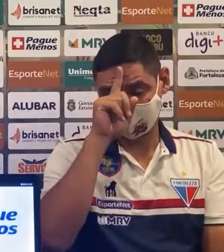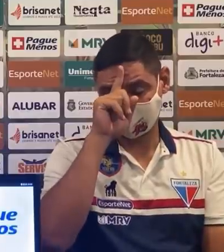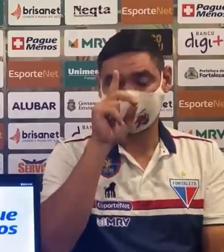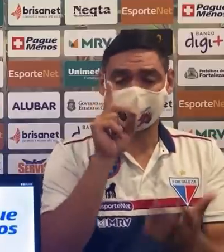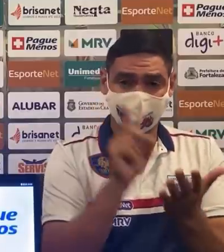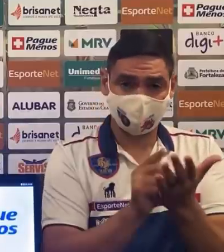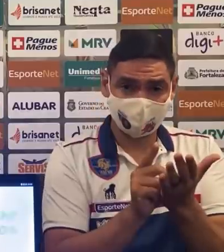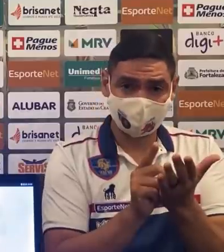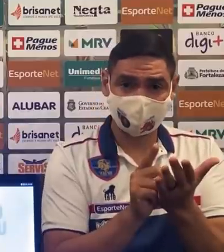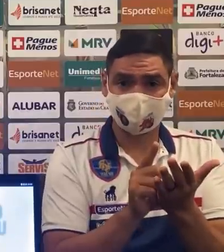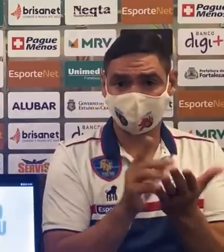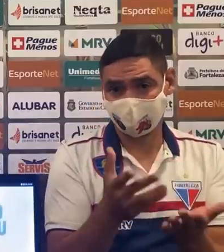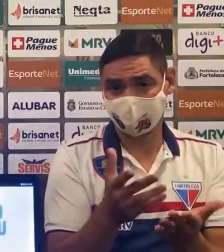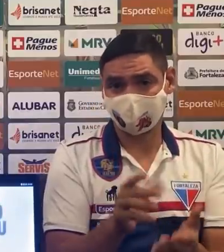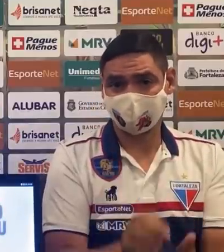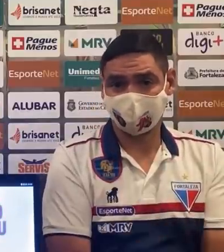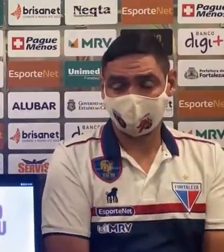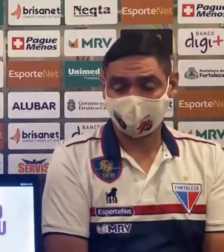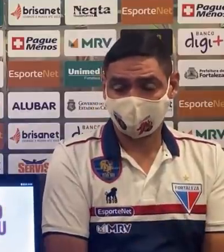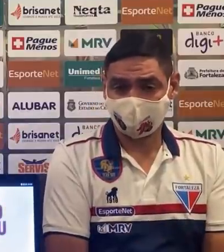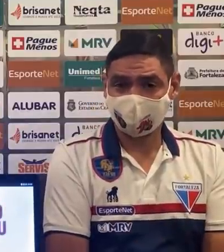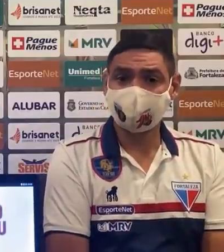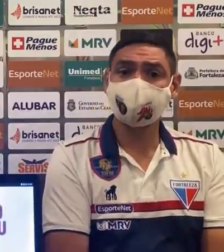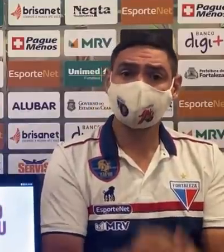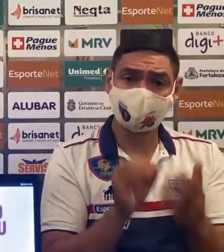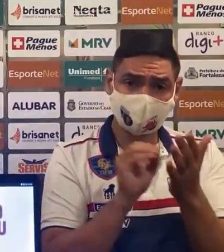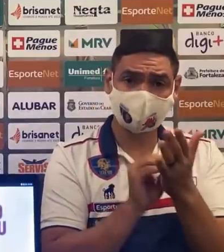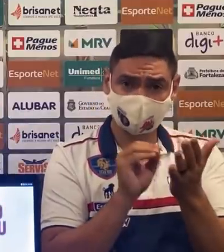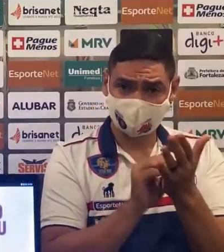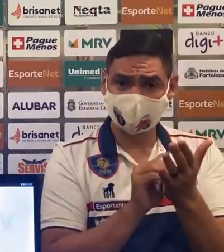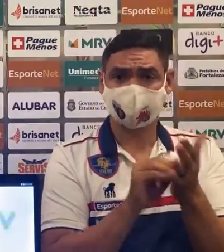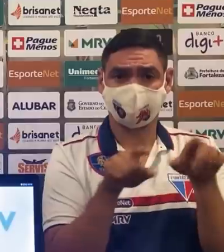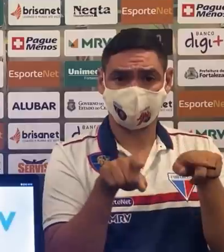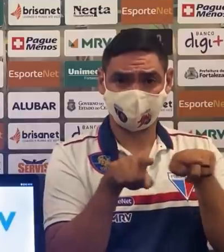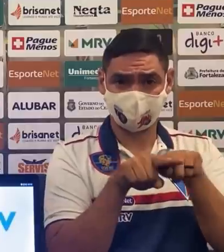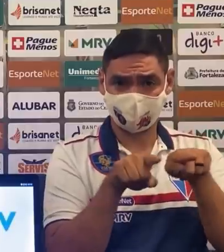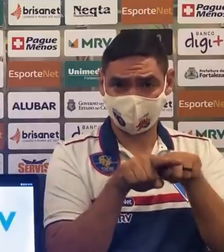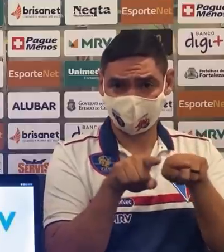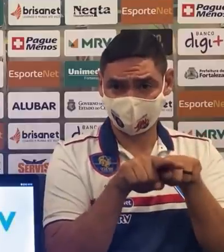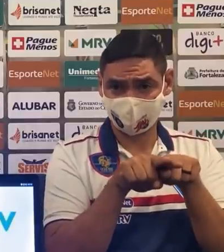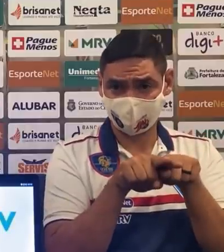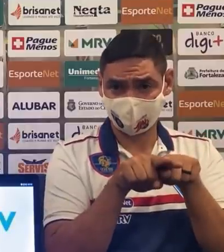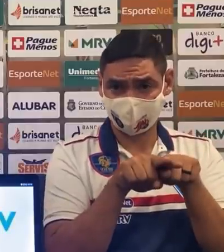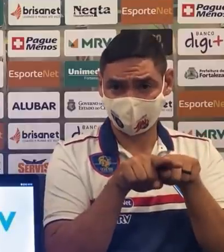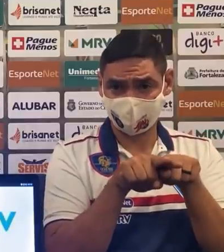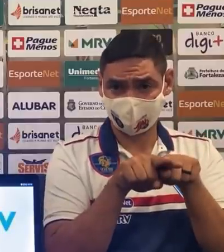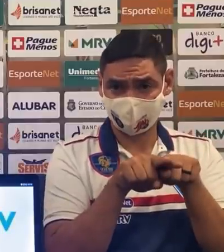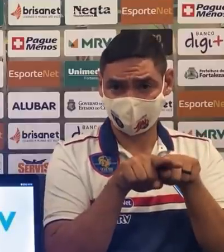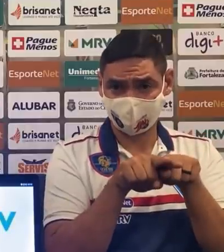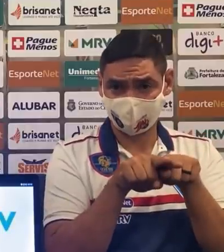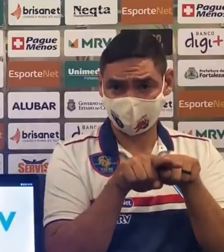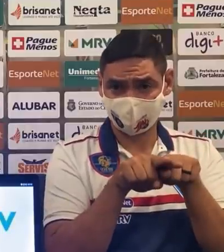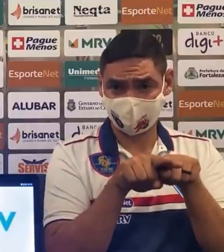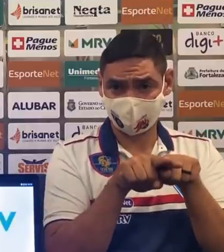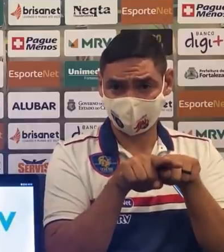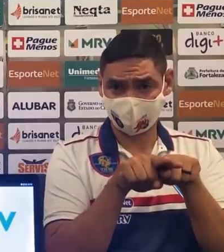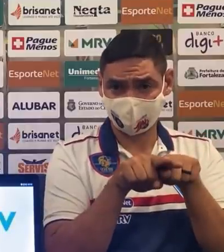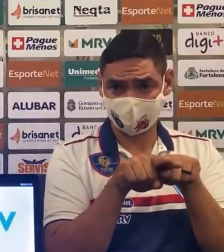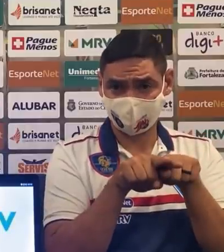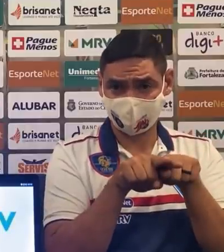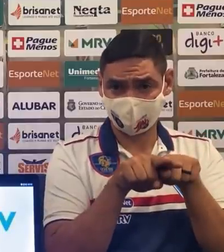aspecto. E pouca construção também. O time circulando a bola com muita